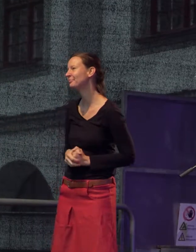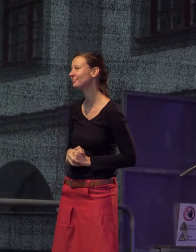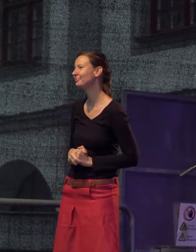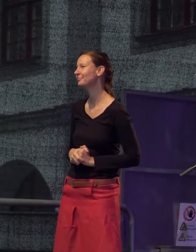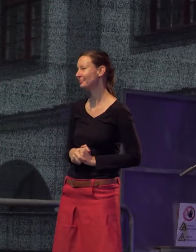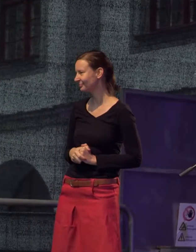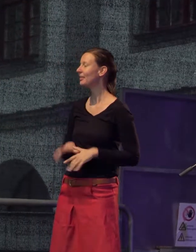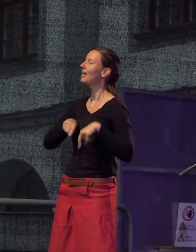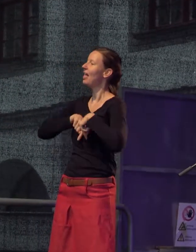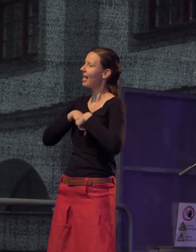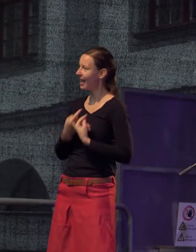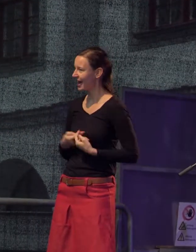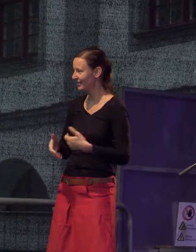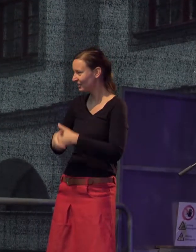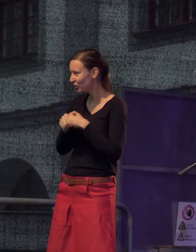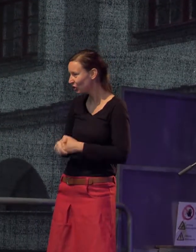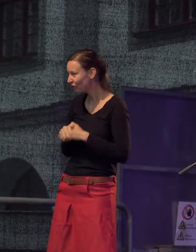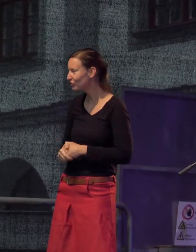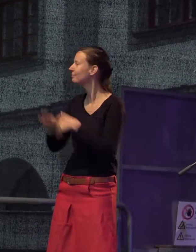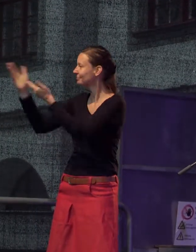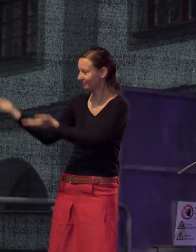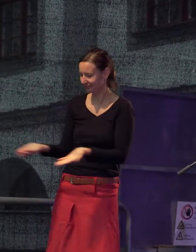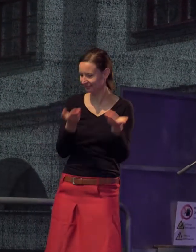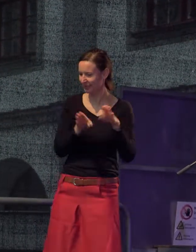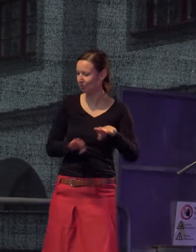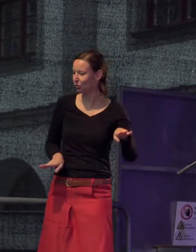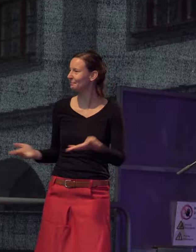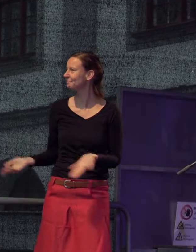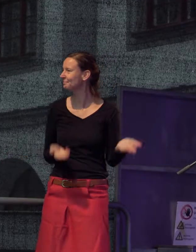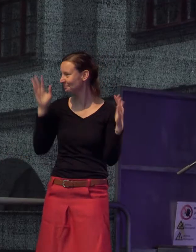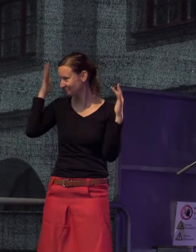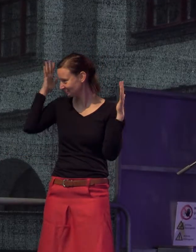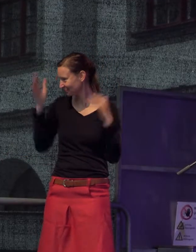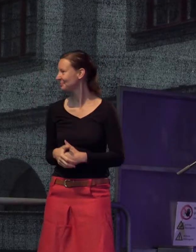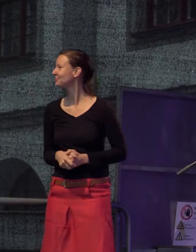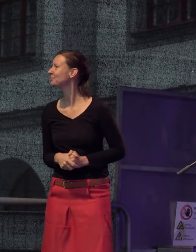herzlichen glückwunsch dazu will ich das jetzt auf die bühne bitten gratulationen